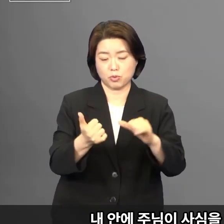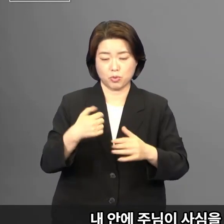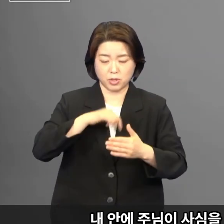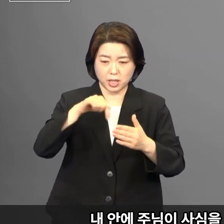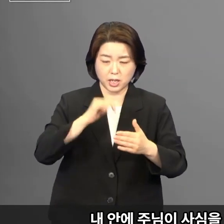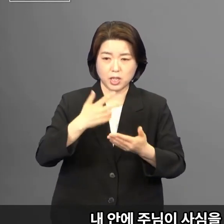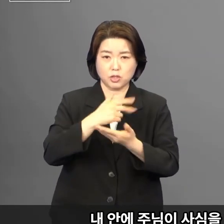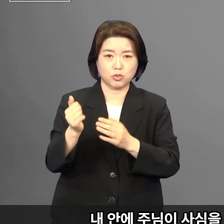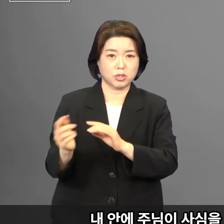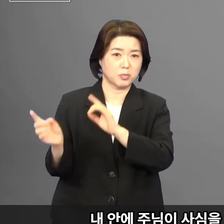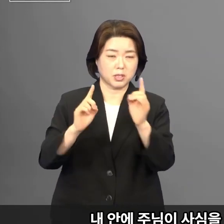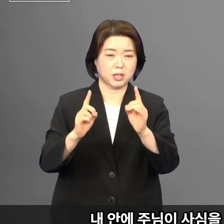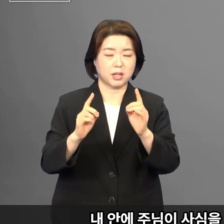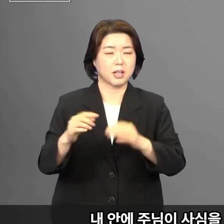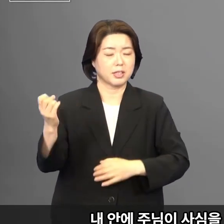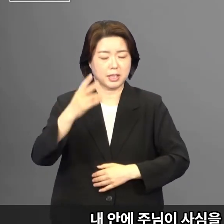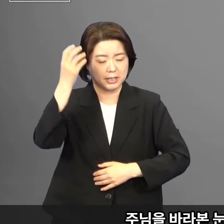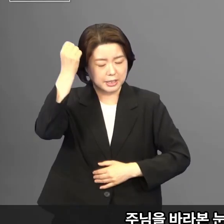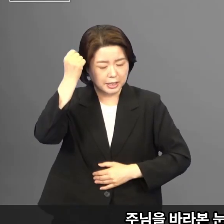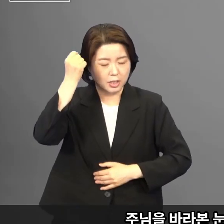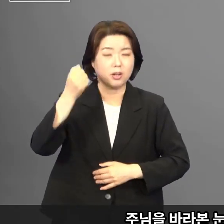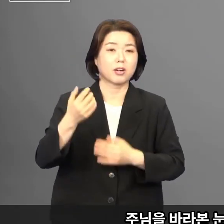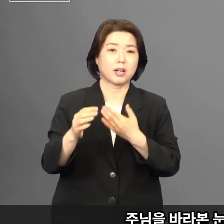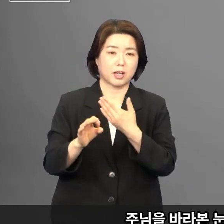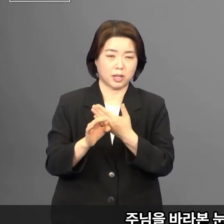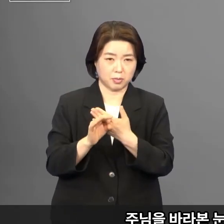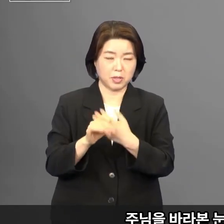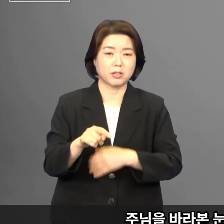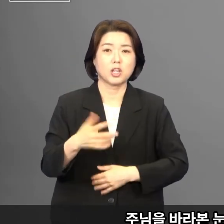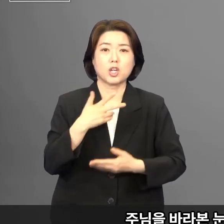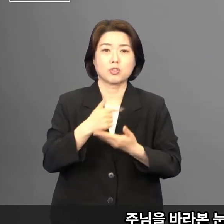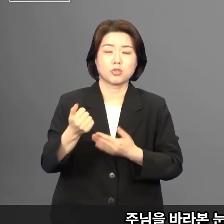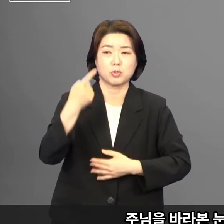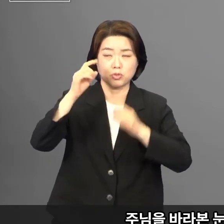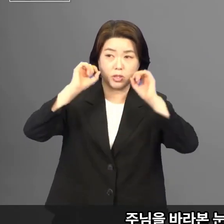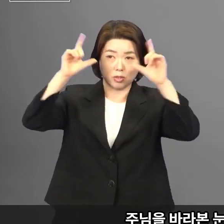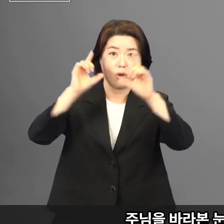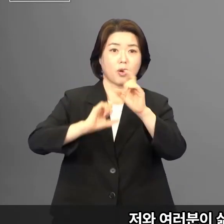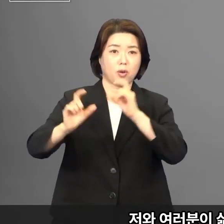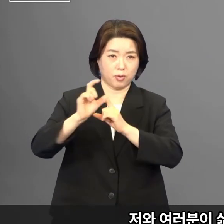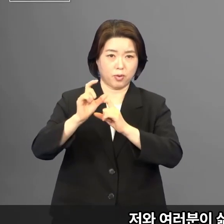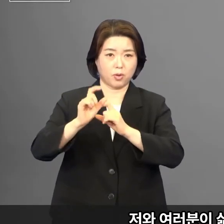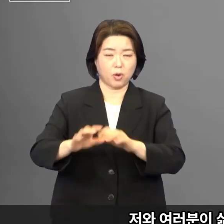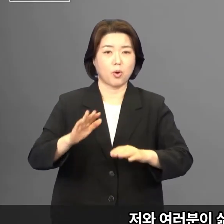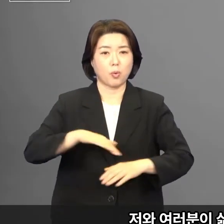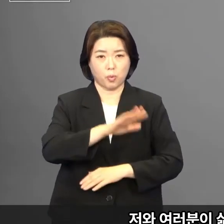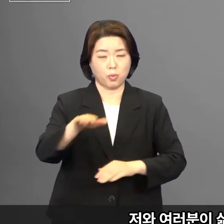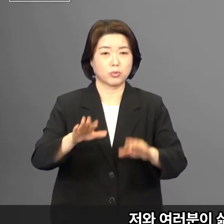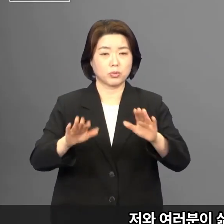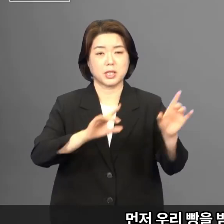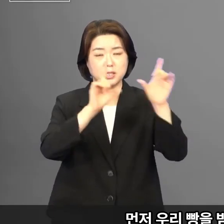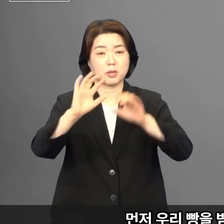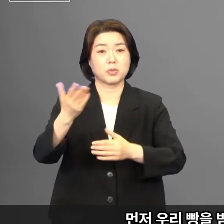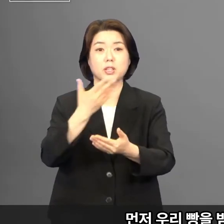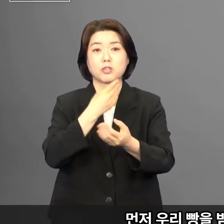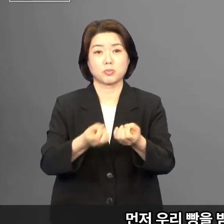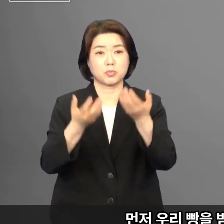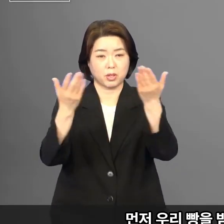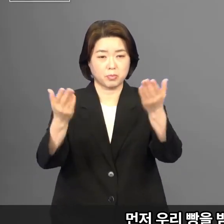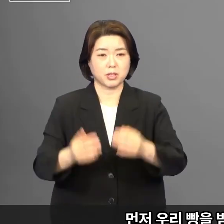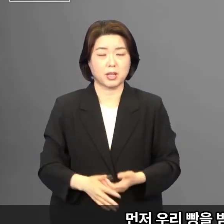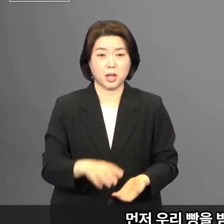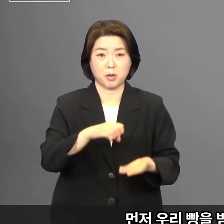주님이 사심을 다시 한번 기억하며 바라보며 주님을 바라보는 눈이 더욱더 활짝 열리는 저와 여러분의 삶이 되기를 축복합니다. 먼저 우리